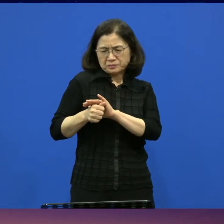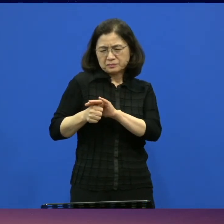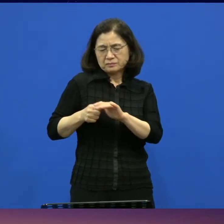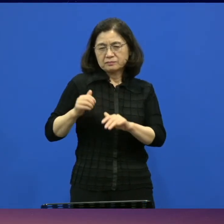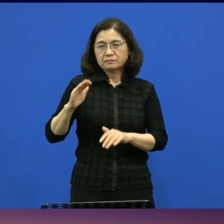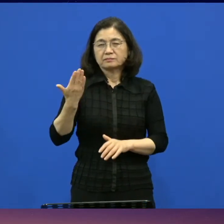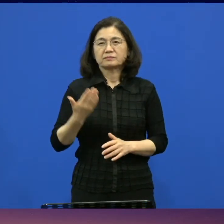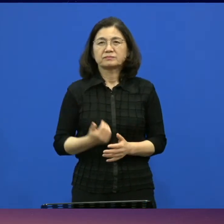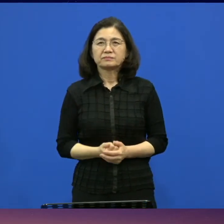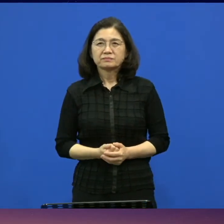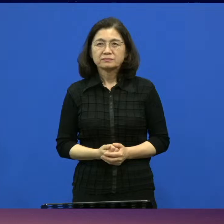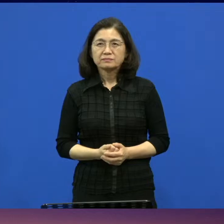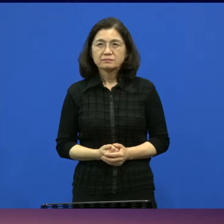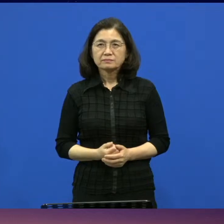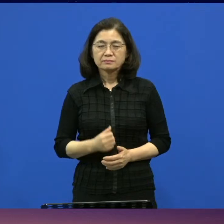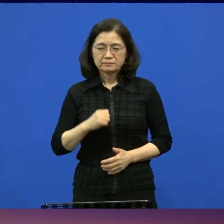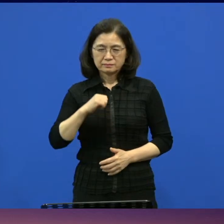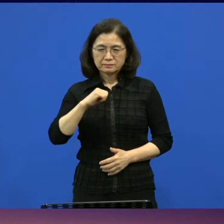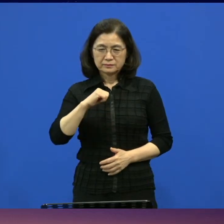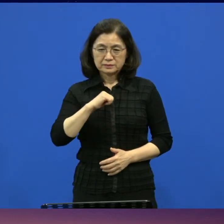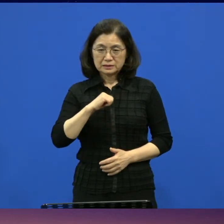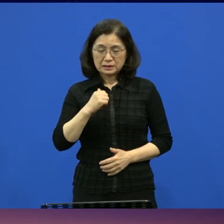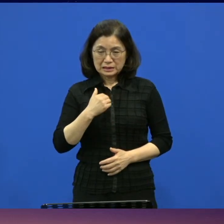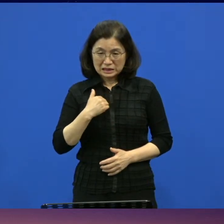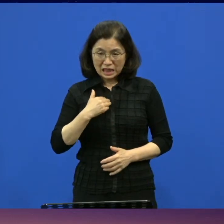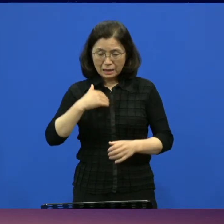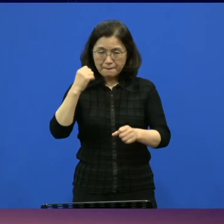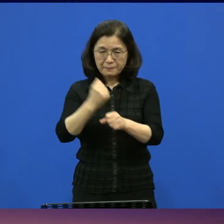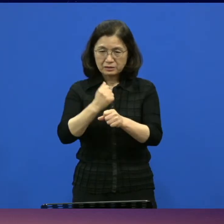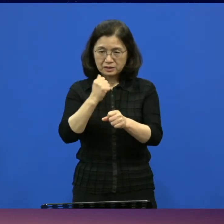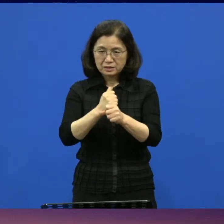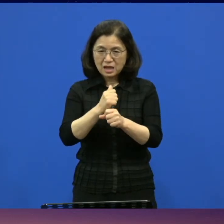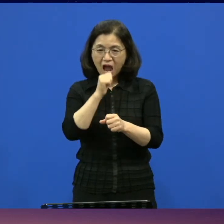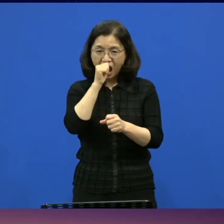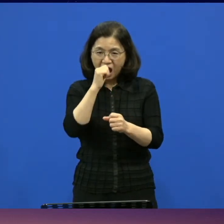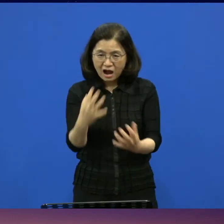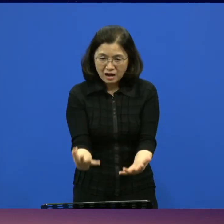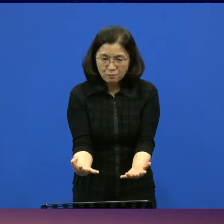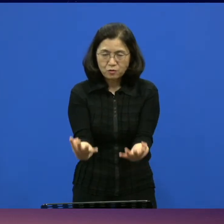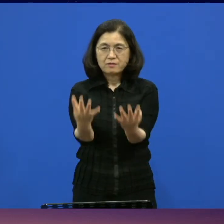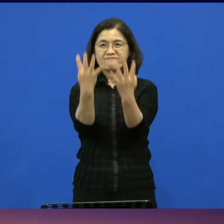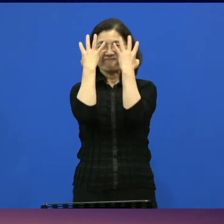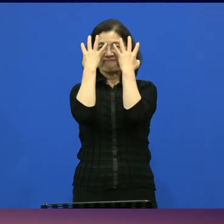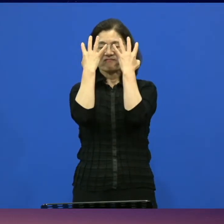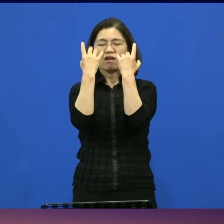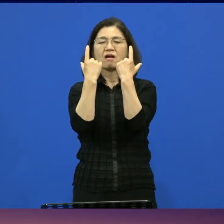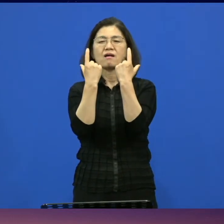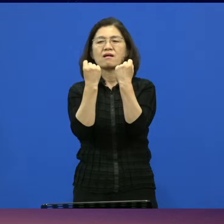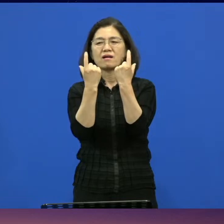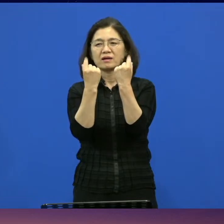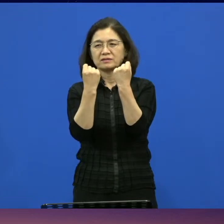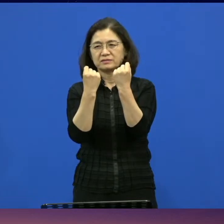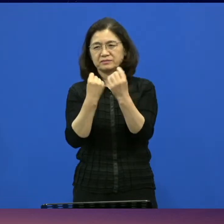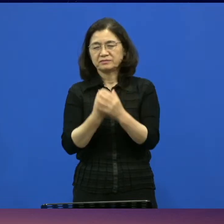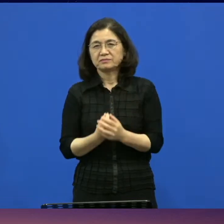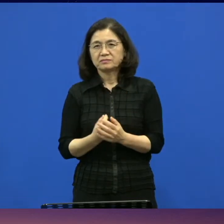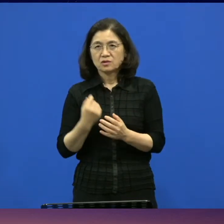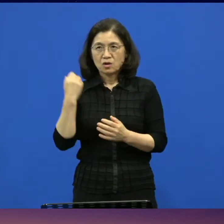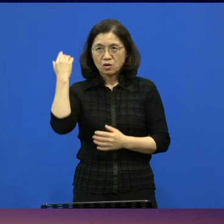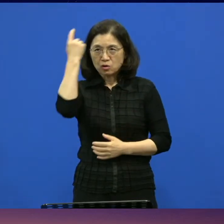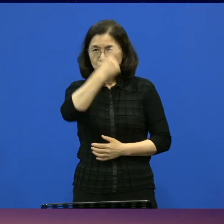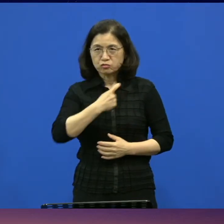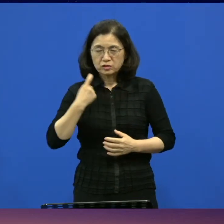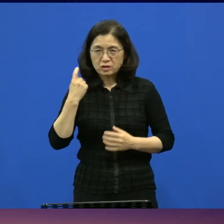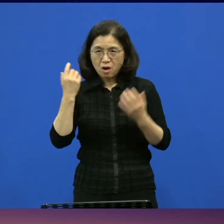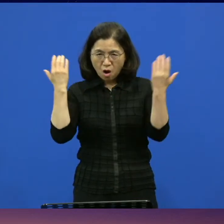자신이 만든 감옥 안에 자기가 다 가둬져 있는 거예요. 그 내면의 꼴짝이에요. 내면의 꼴짝이.